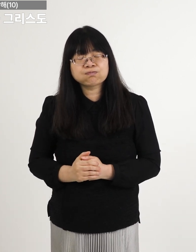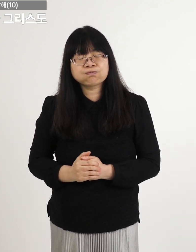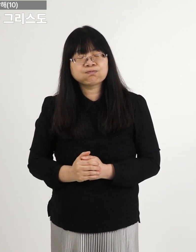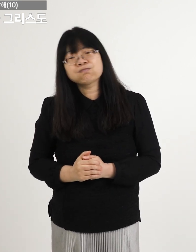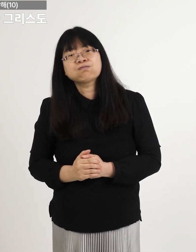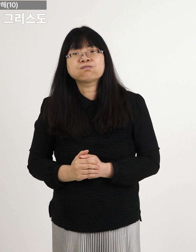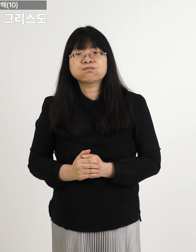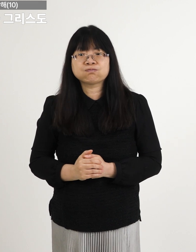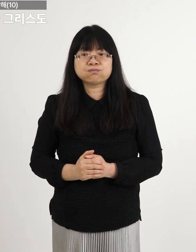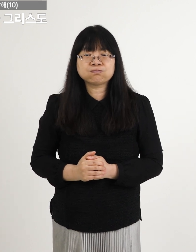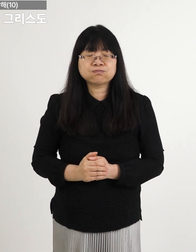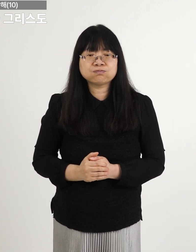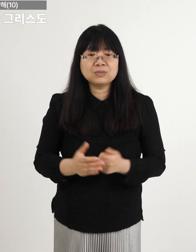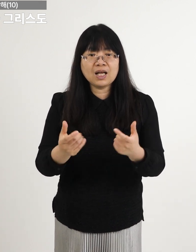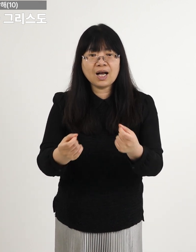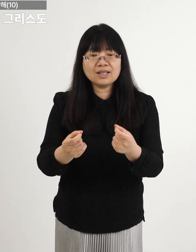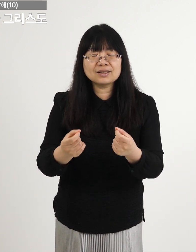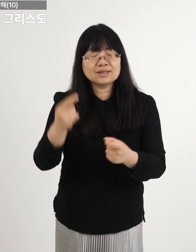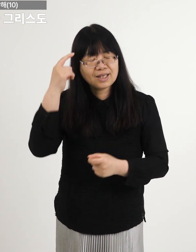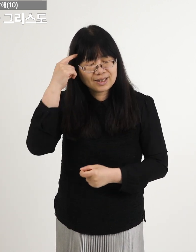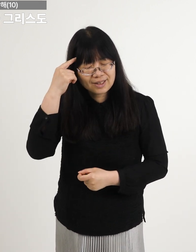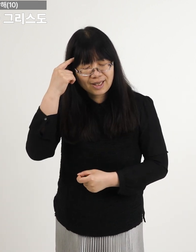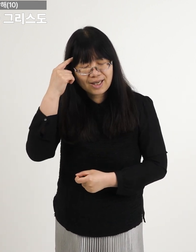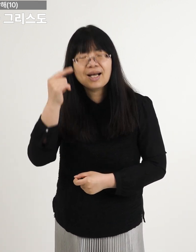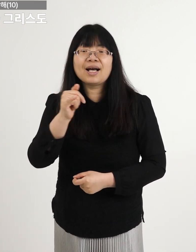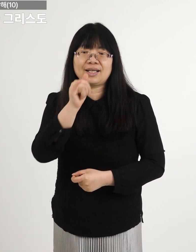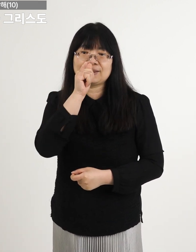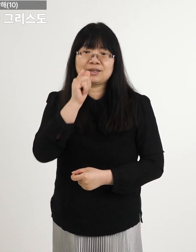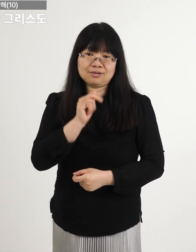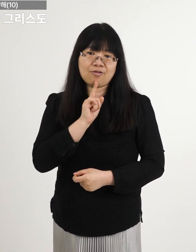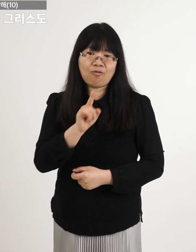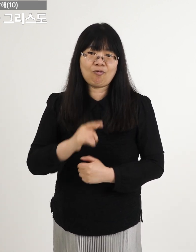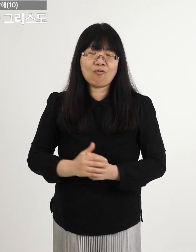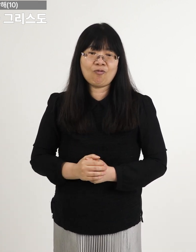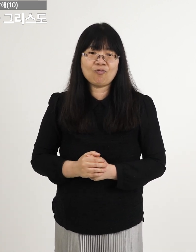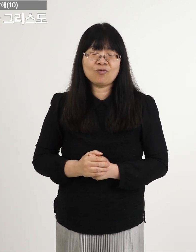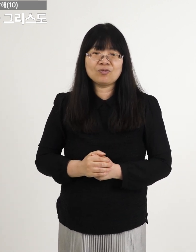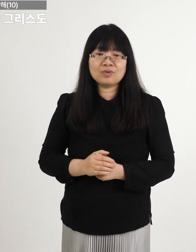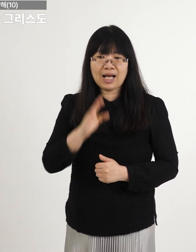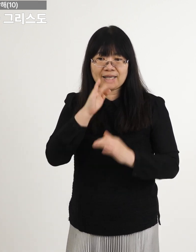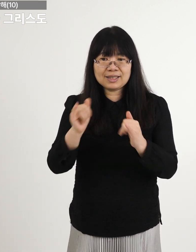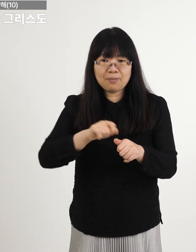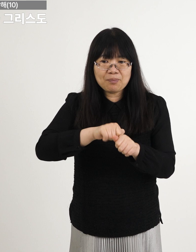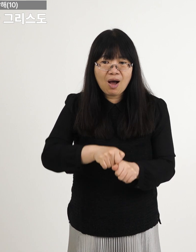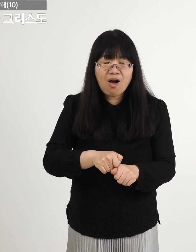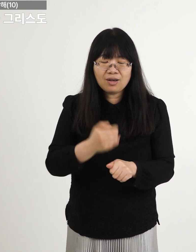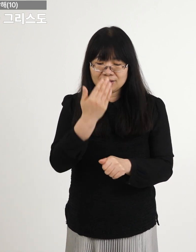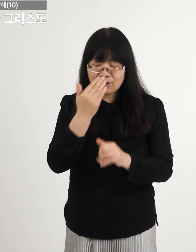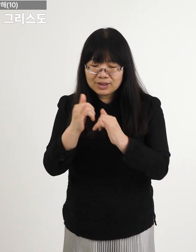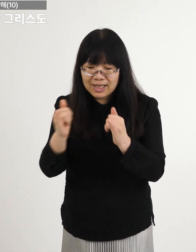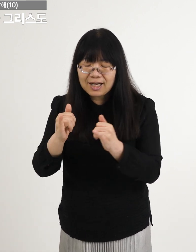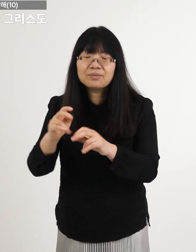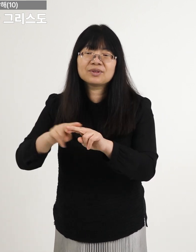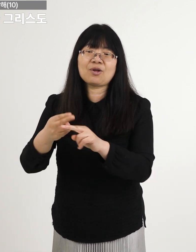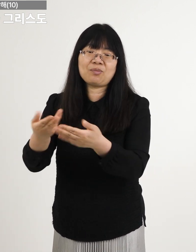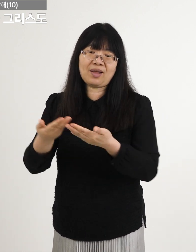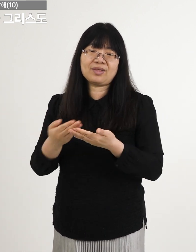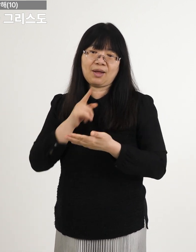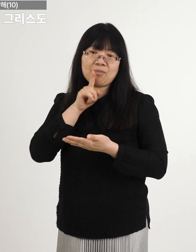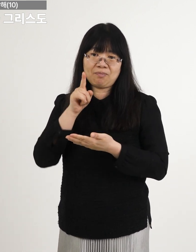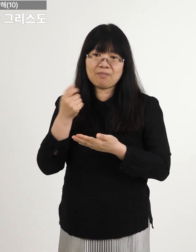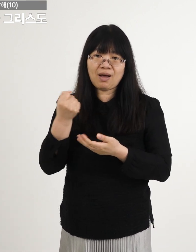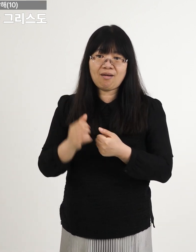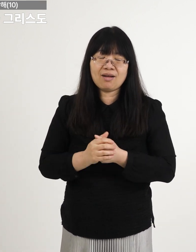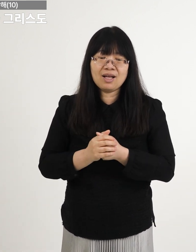이런 의식 구조가 있습니까? 없습니까? 당연히 있죠. 근데 그런 세상 사람들이 갖고